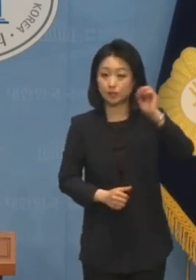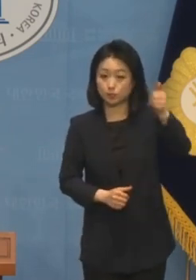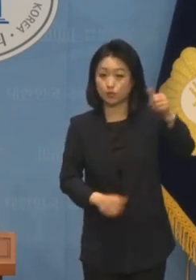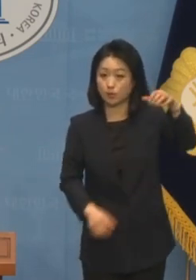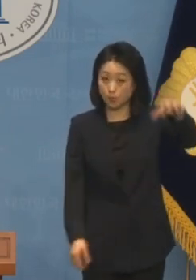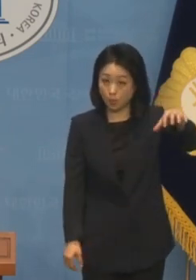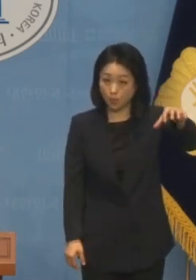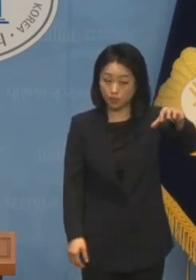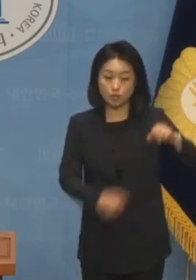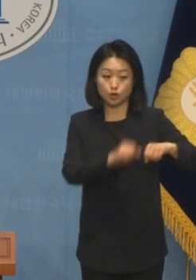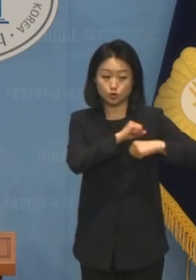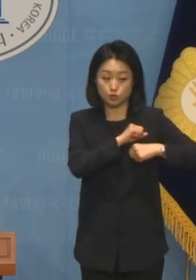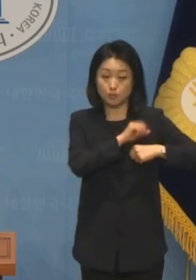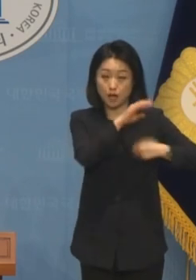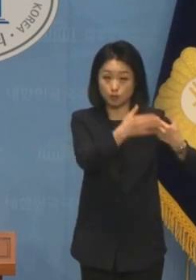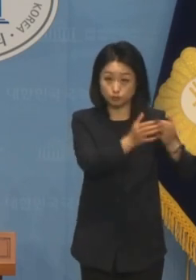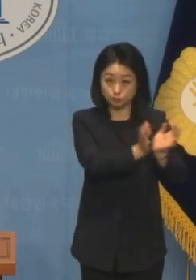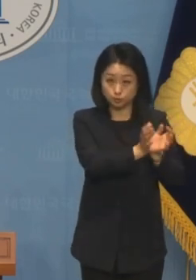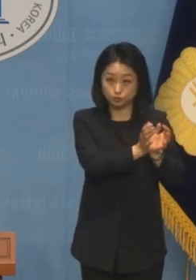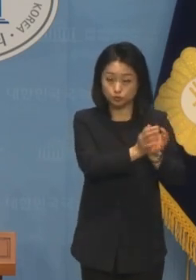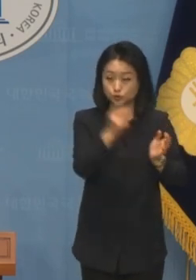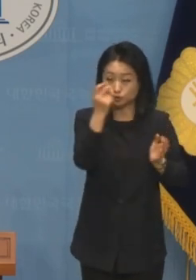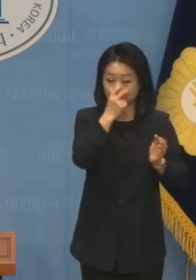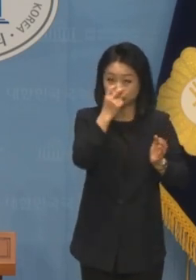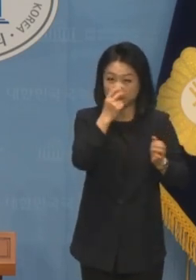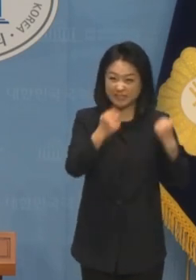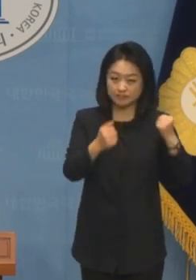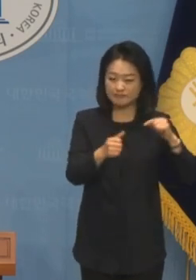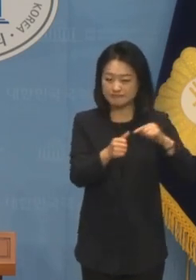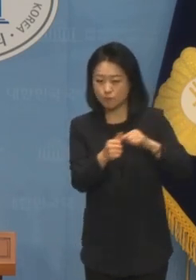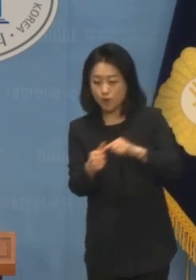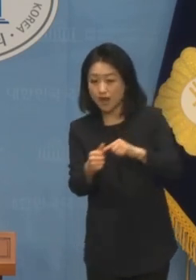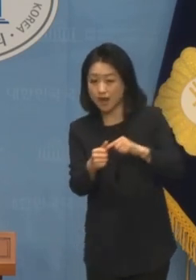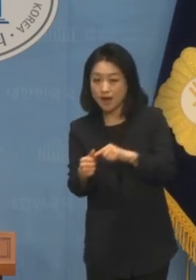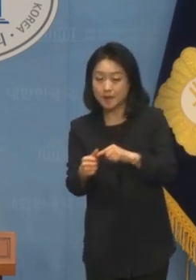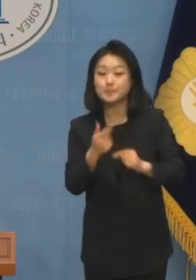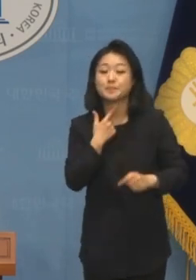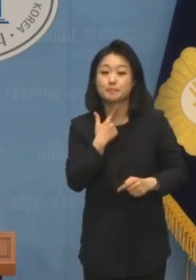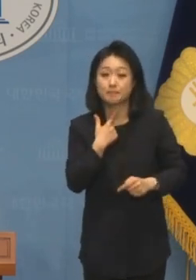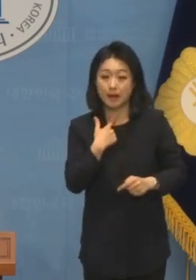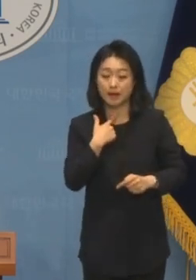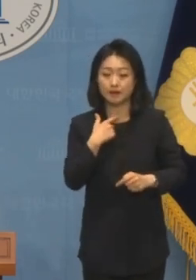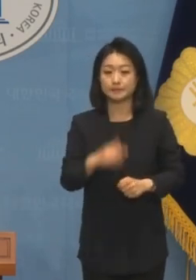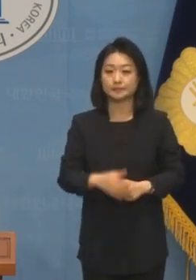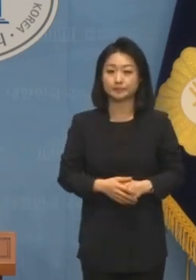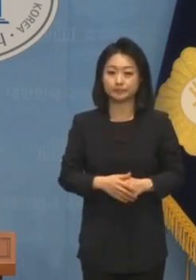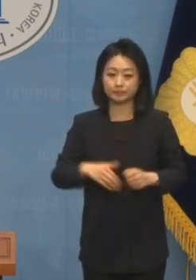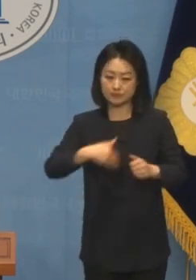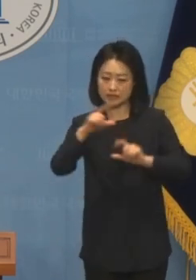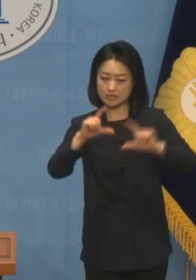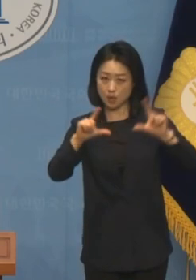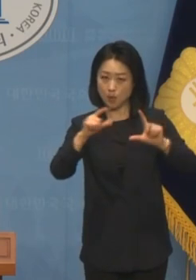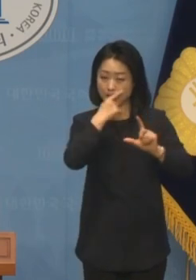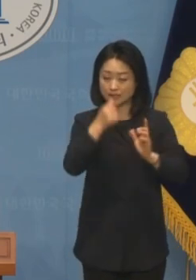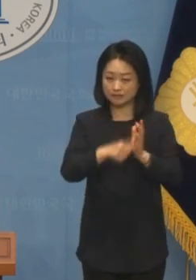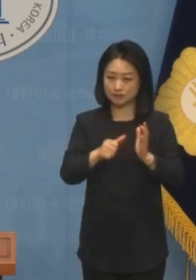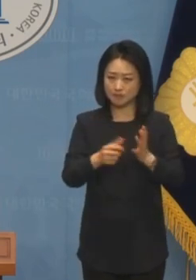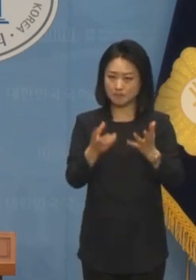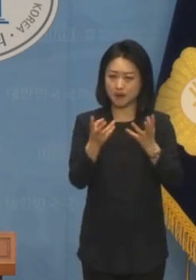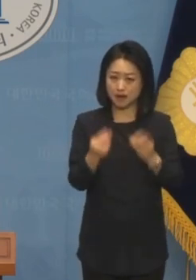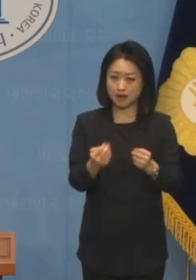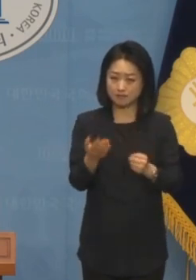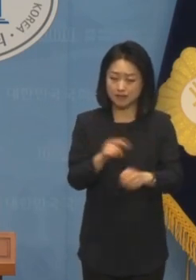대통령실과 국방부의 수사 외압 정황이 무수히 드러났습니다. 이렇게 차고 넘치는 정황과 증거에도